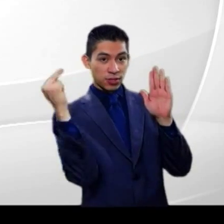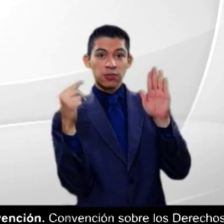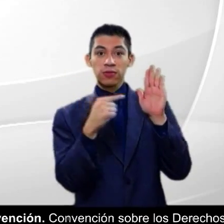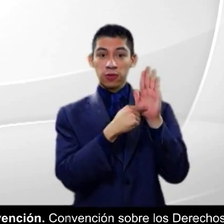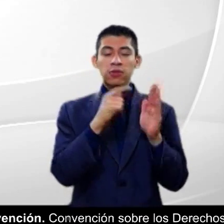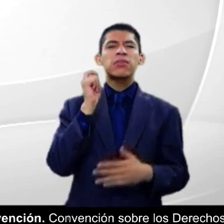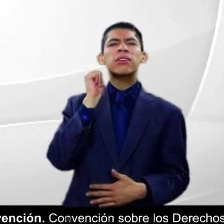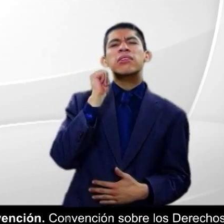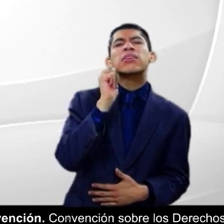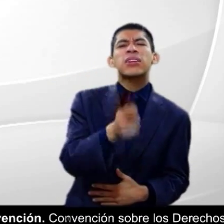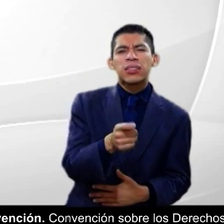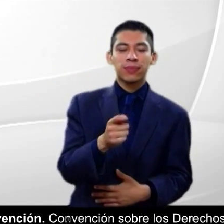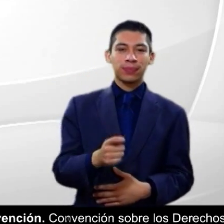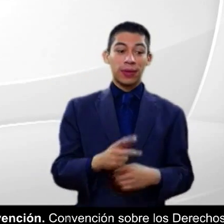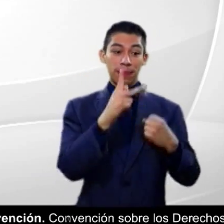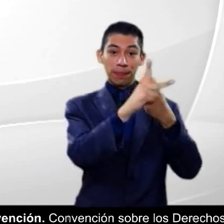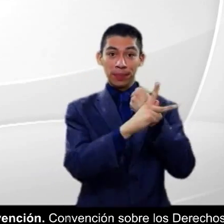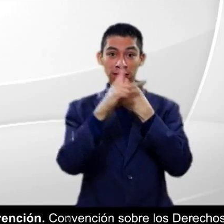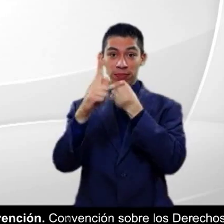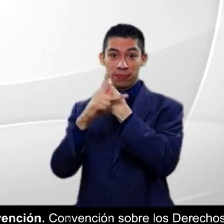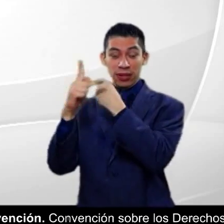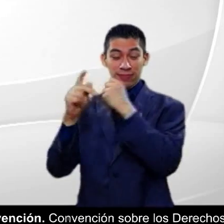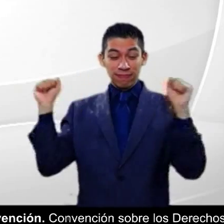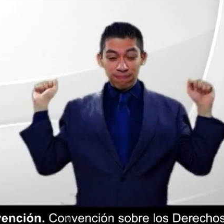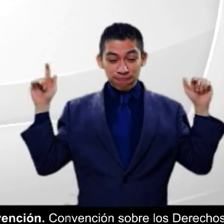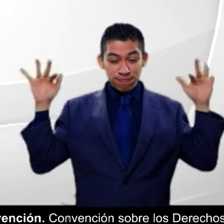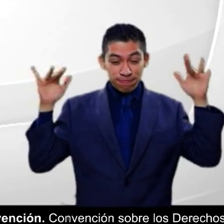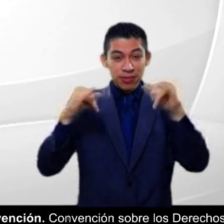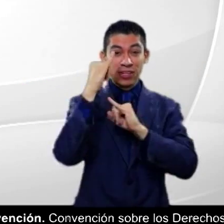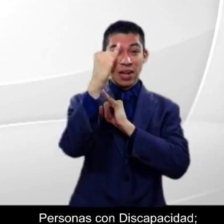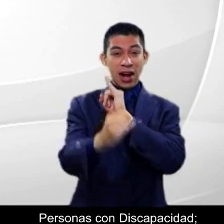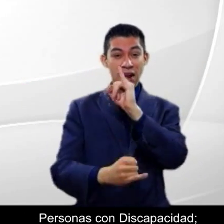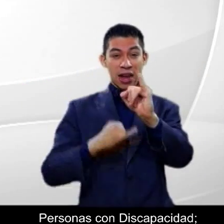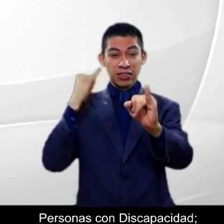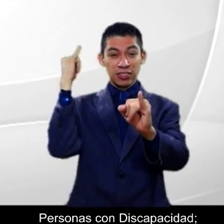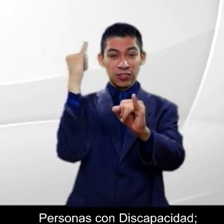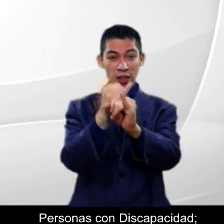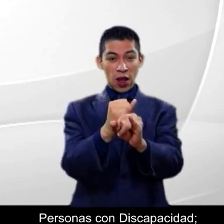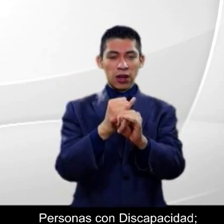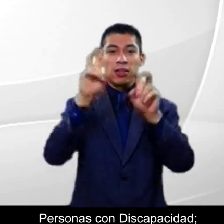8. Convención Convención sobre los derechos de las personas con discapacidad